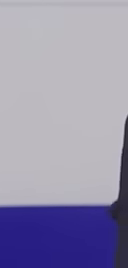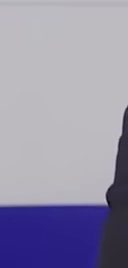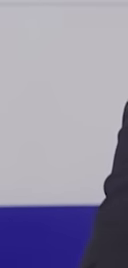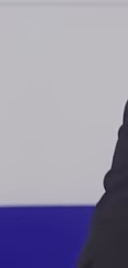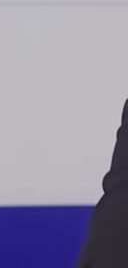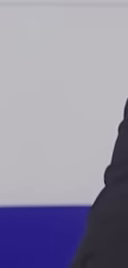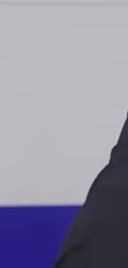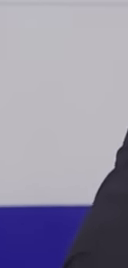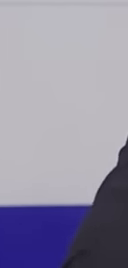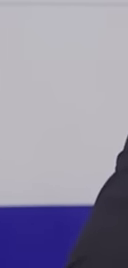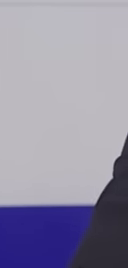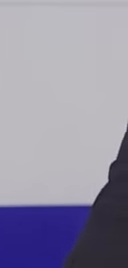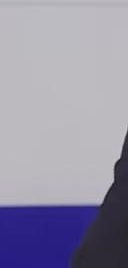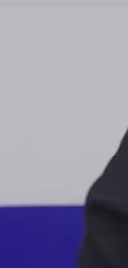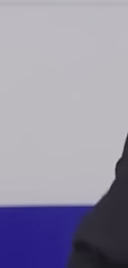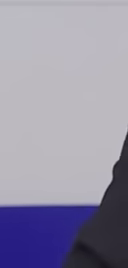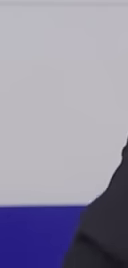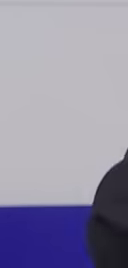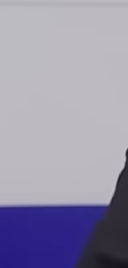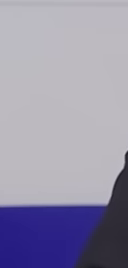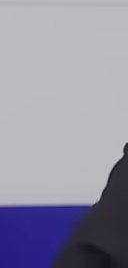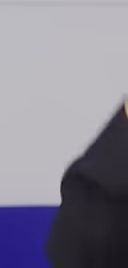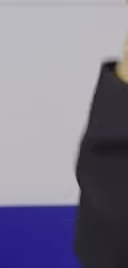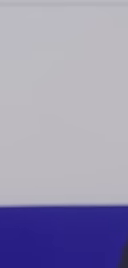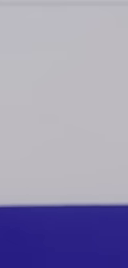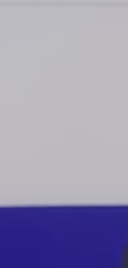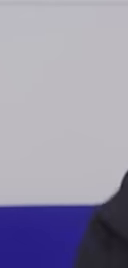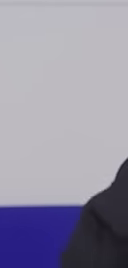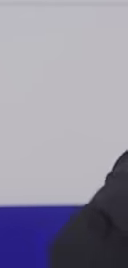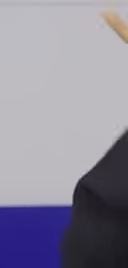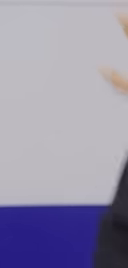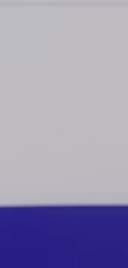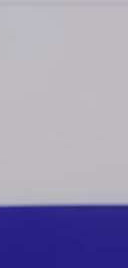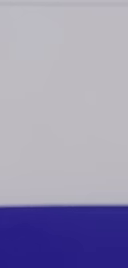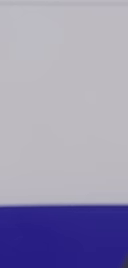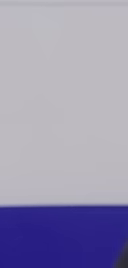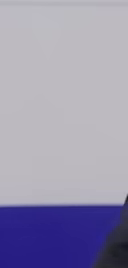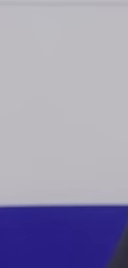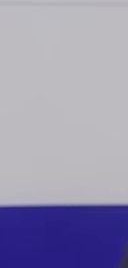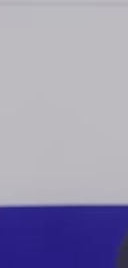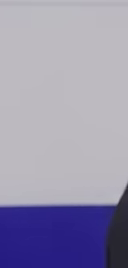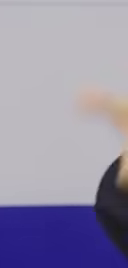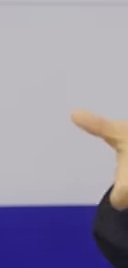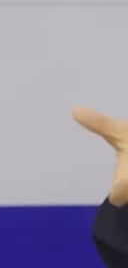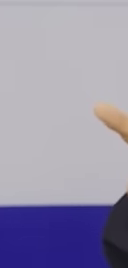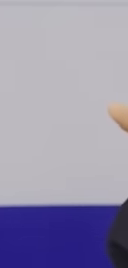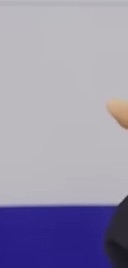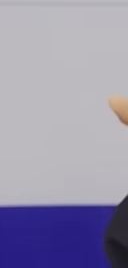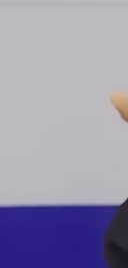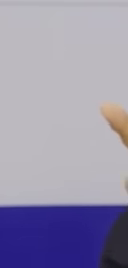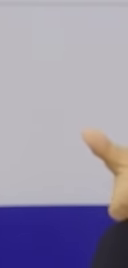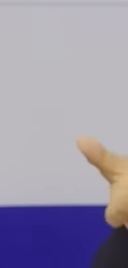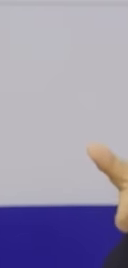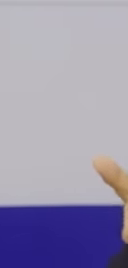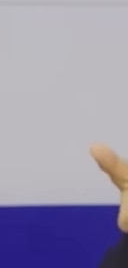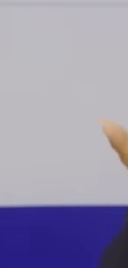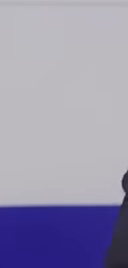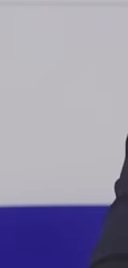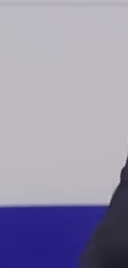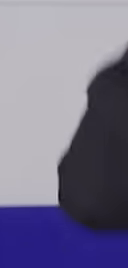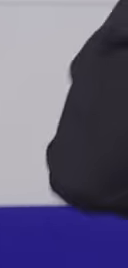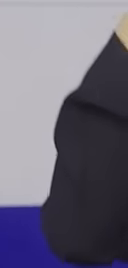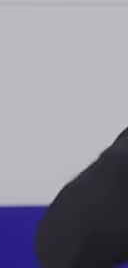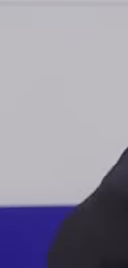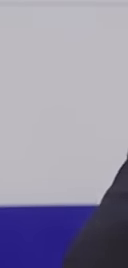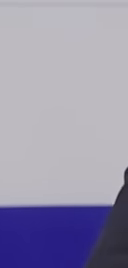해외로 생산 기지를 옮기는 그런 상황이지만 다른 한편에서는 송배전망